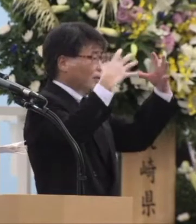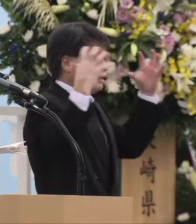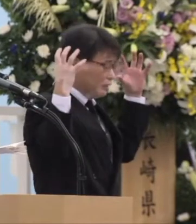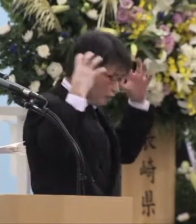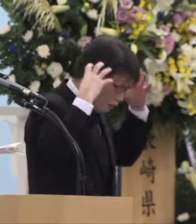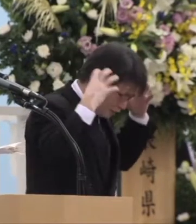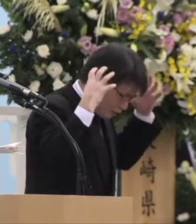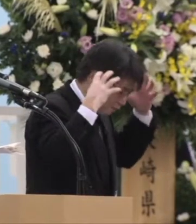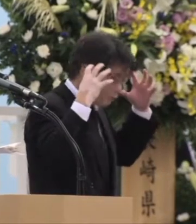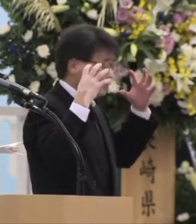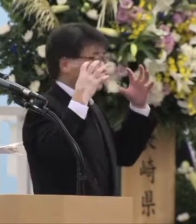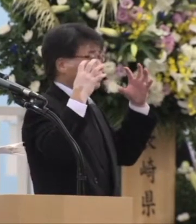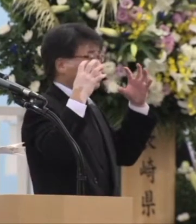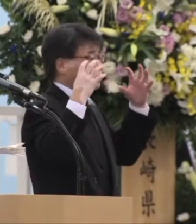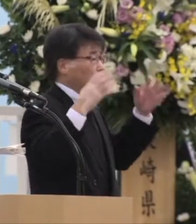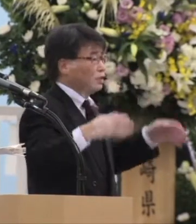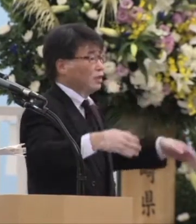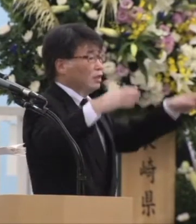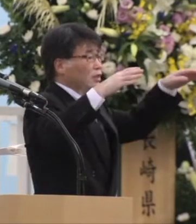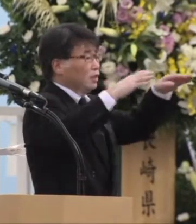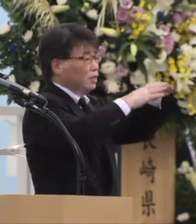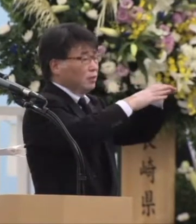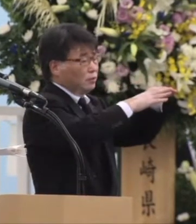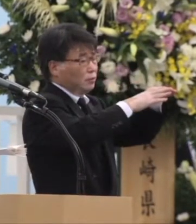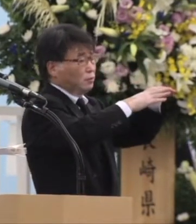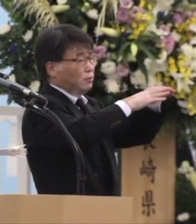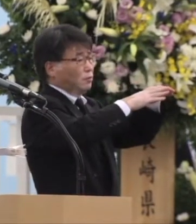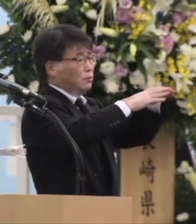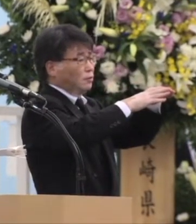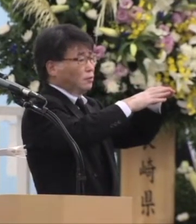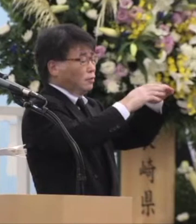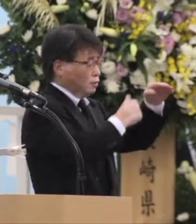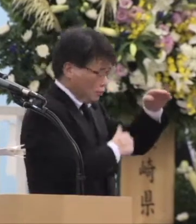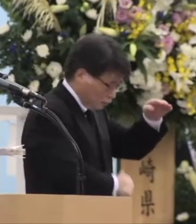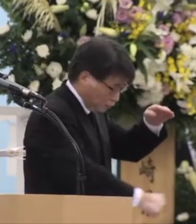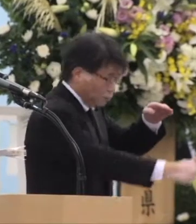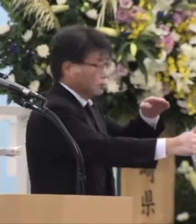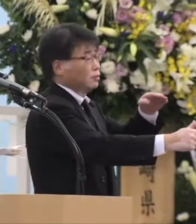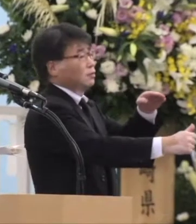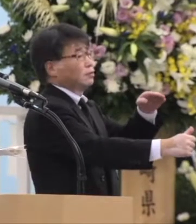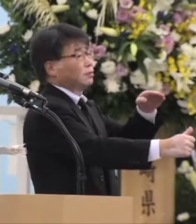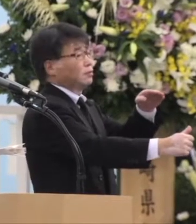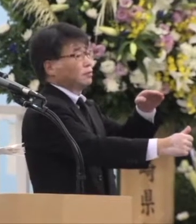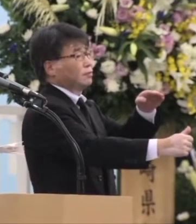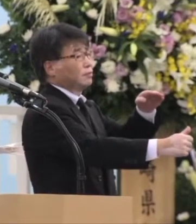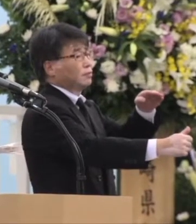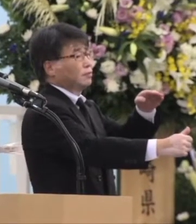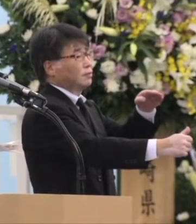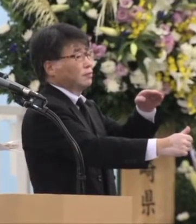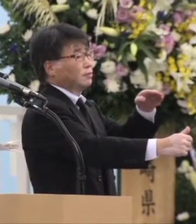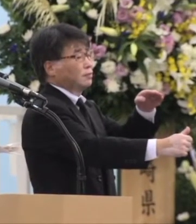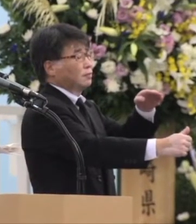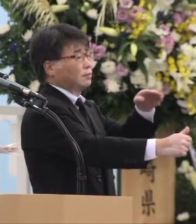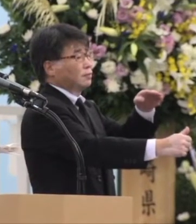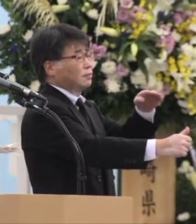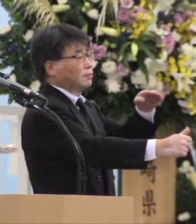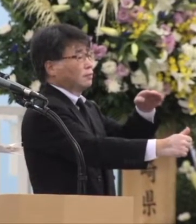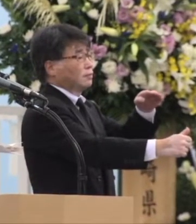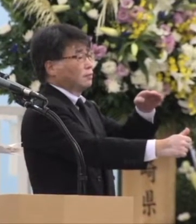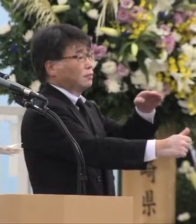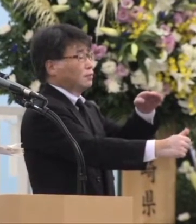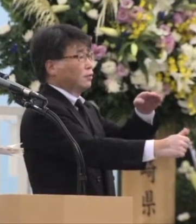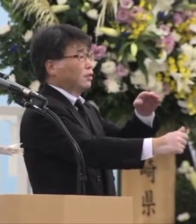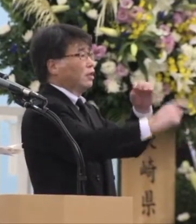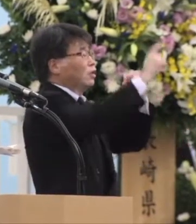を感じ、慌てて机の下に潜り込みました。